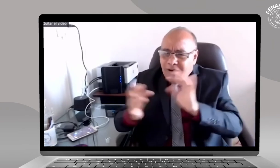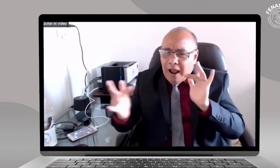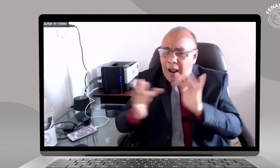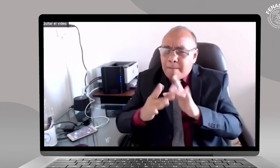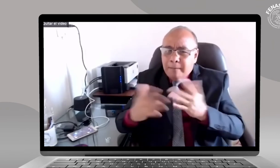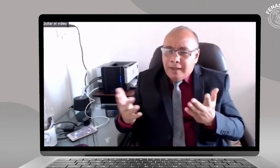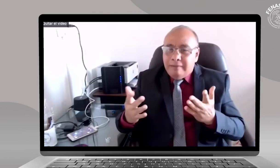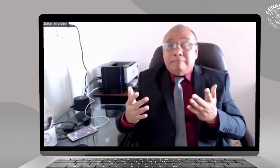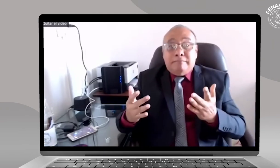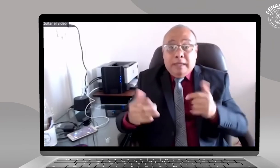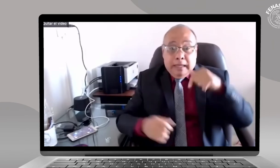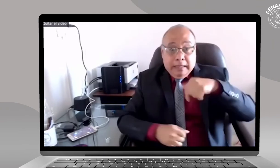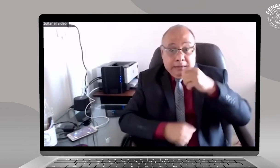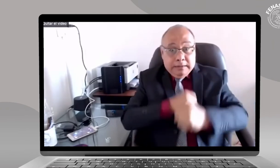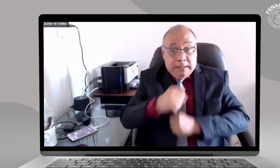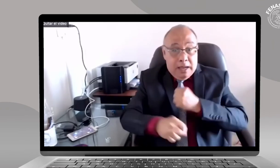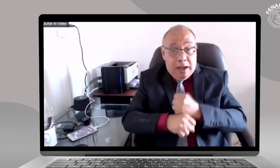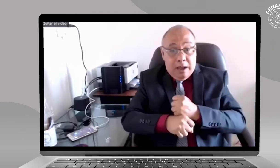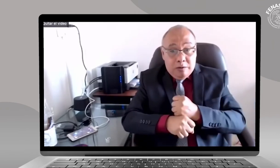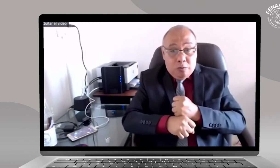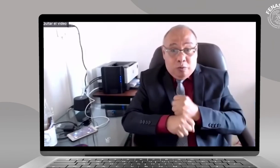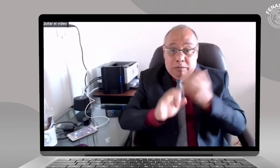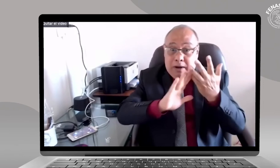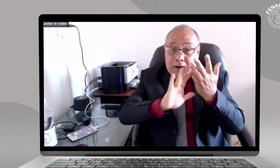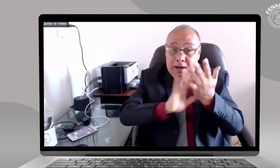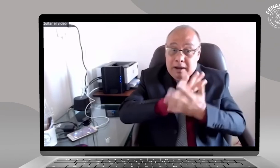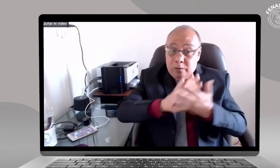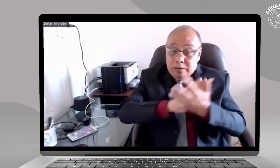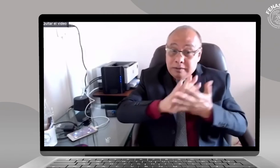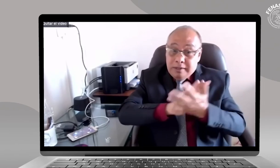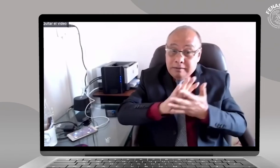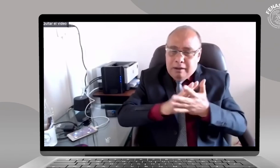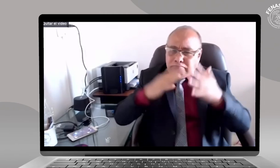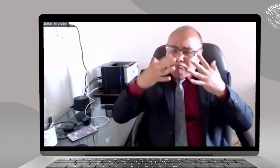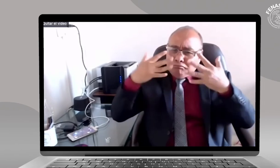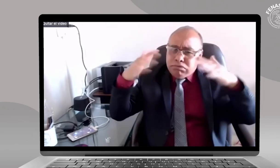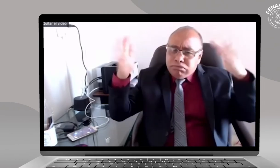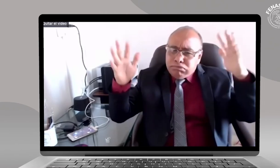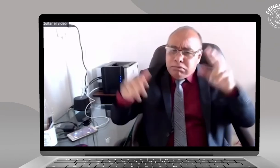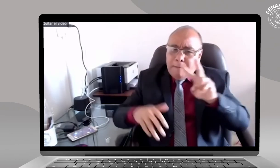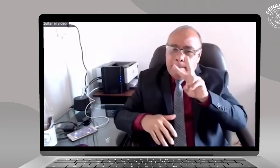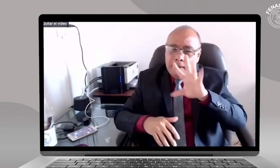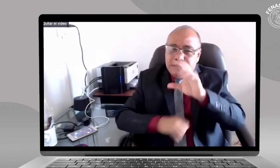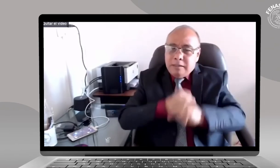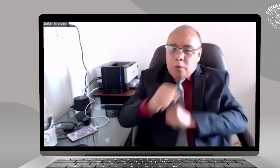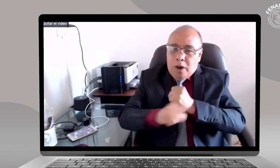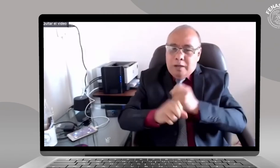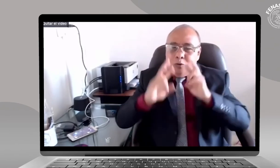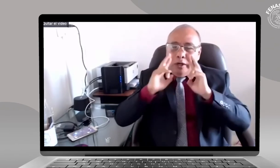Esta alianza se realiza precisamente este año, en el cual la lengua de señas colombiana cumple 25 años